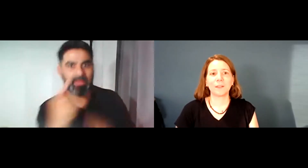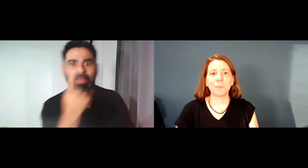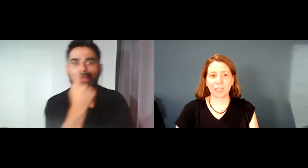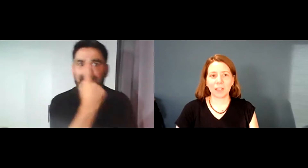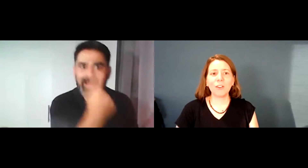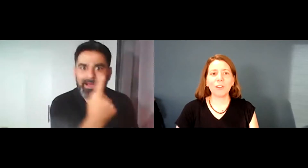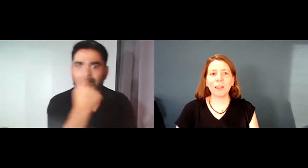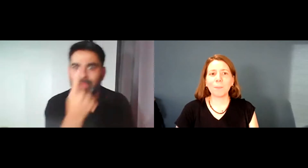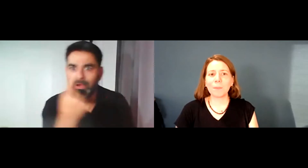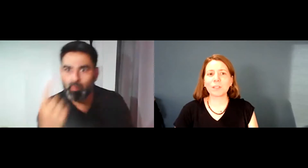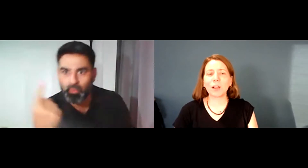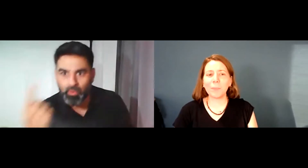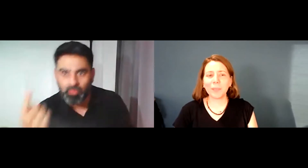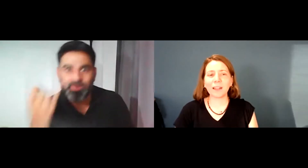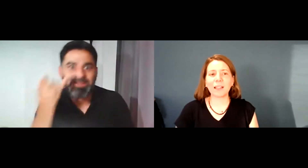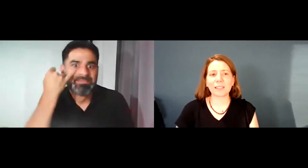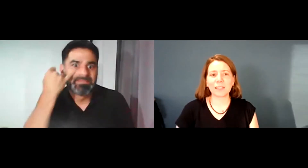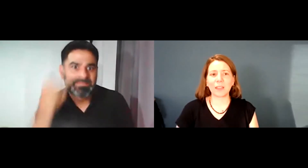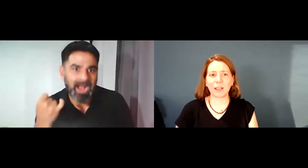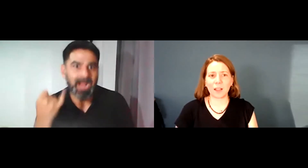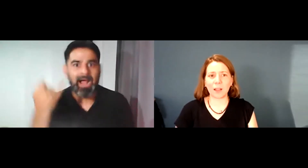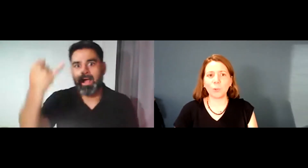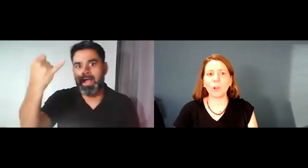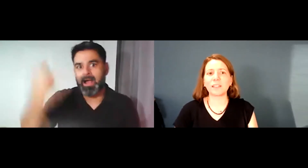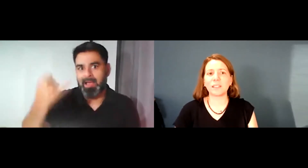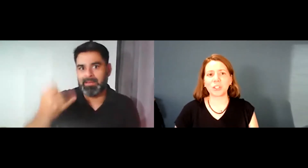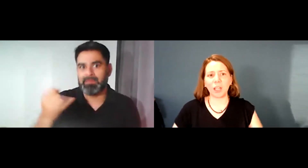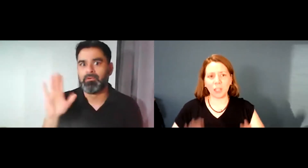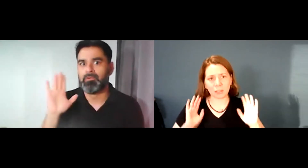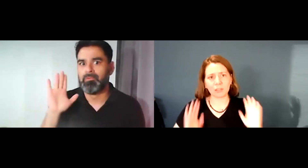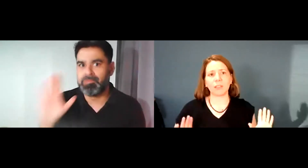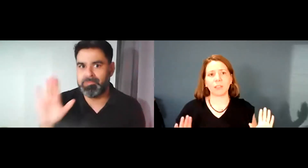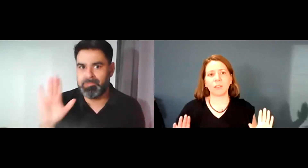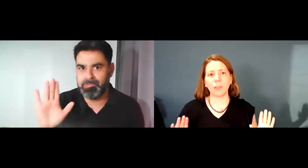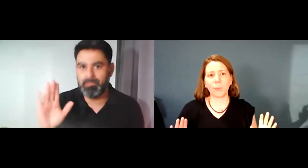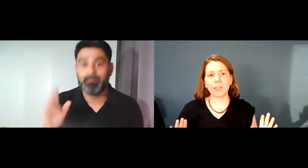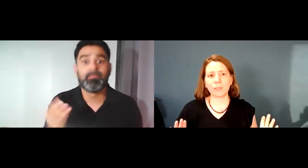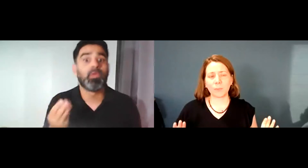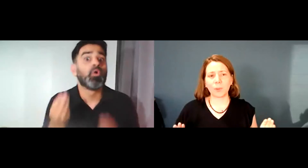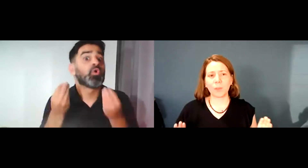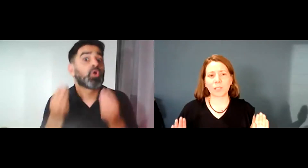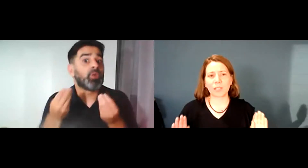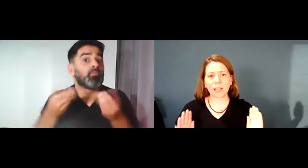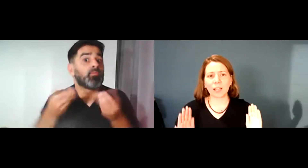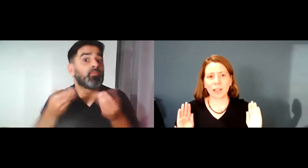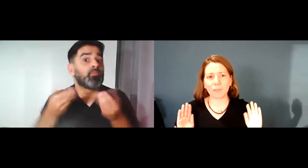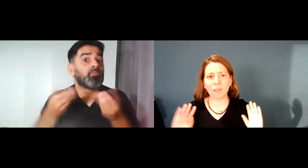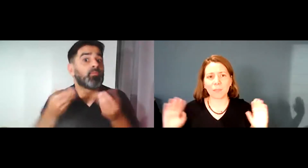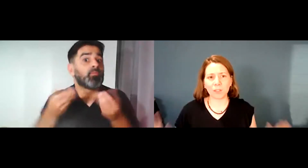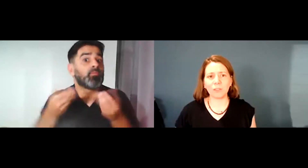Bien, ahora vamos a copiar las señas de cada uno, así ya después podemos hacer la filmación de la